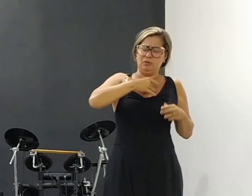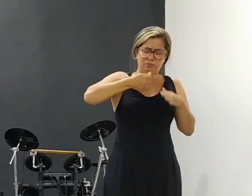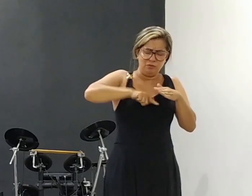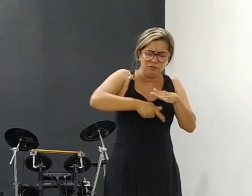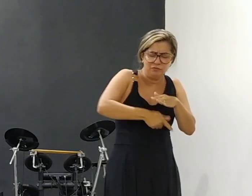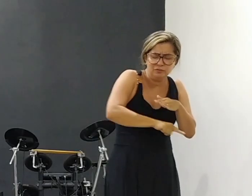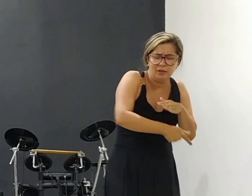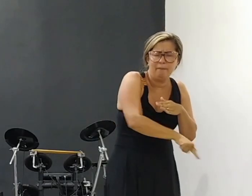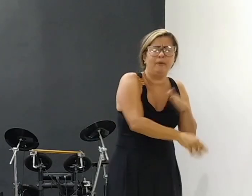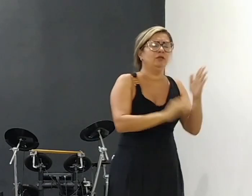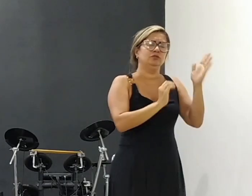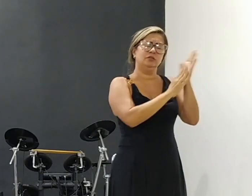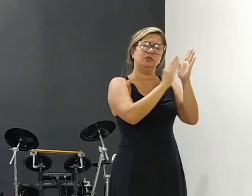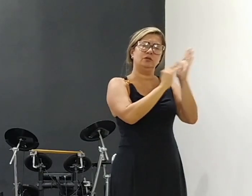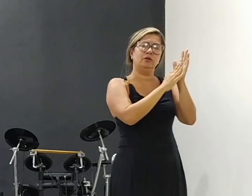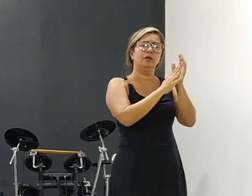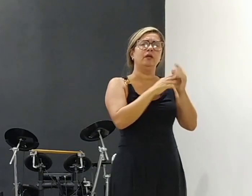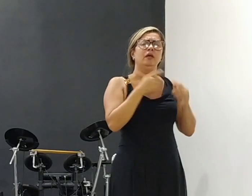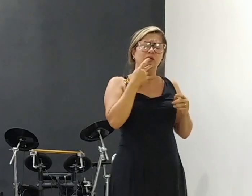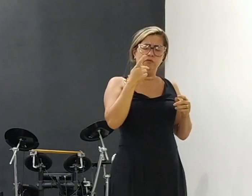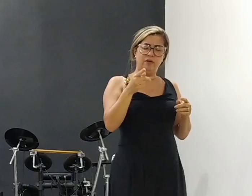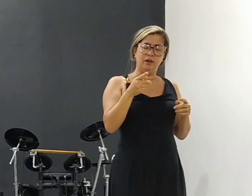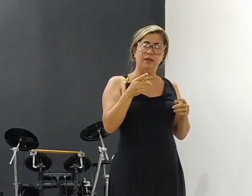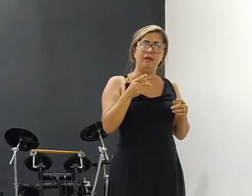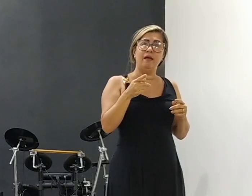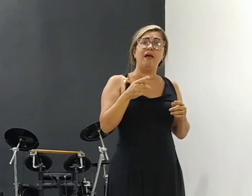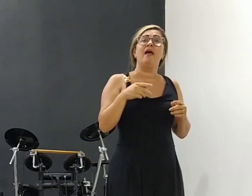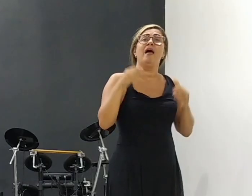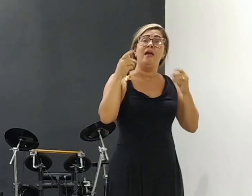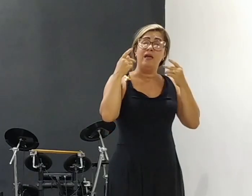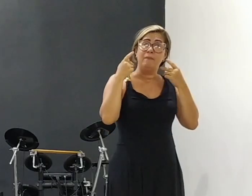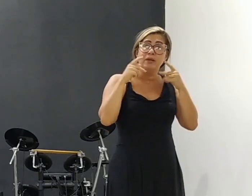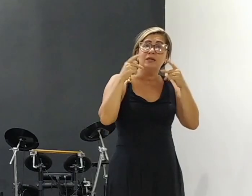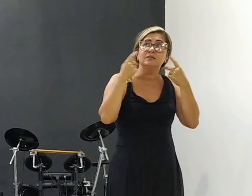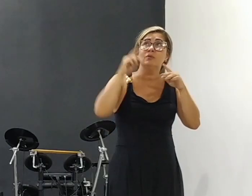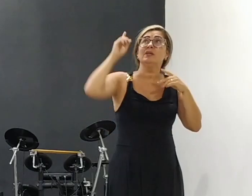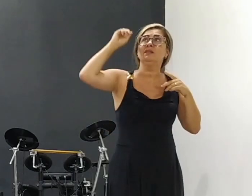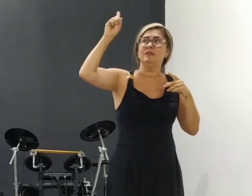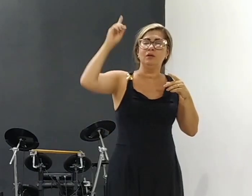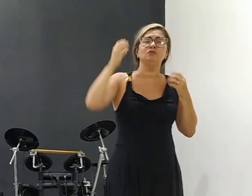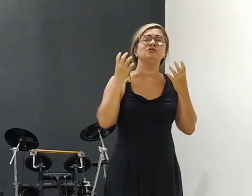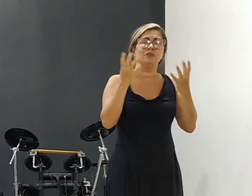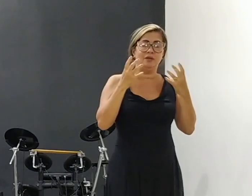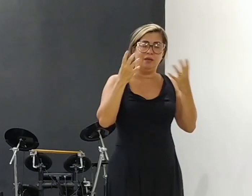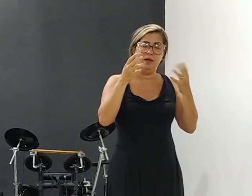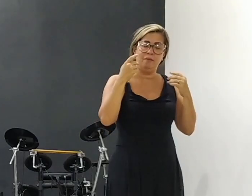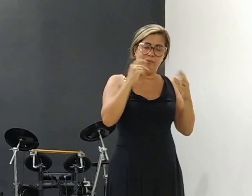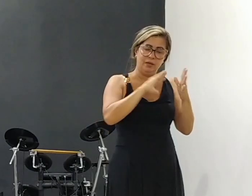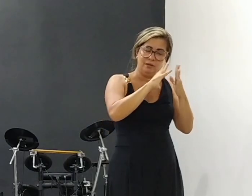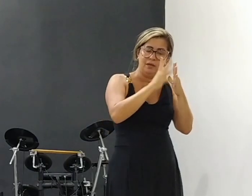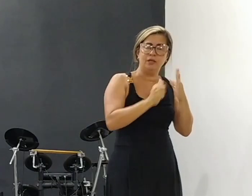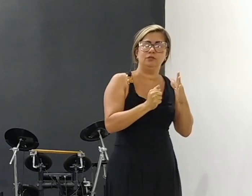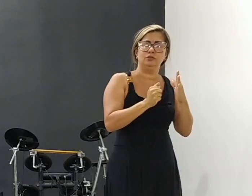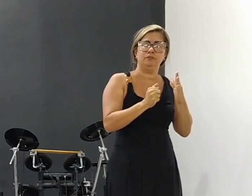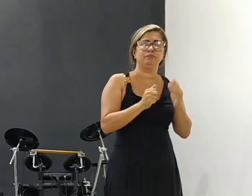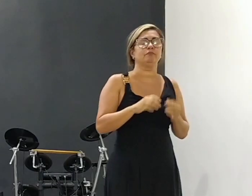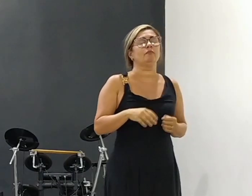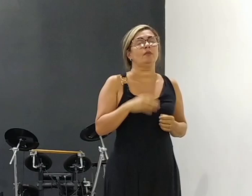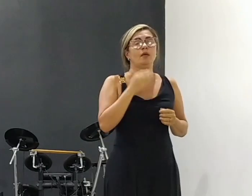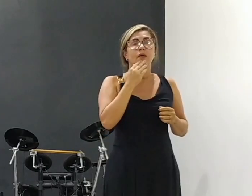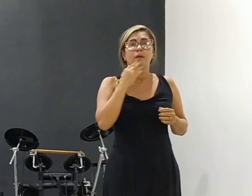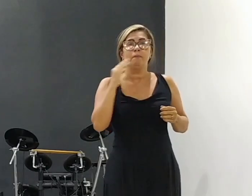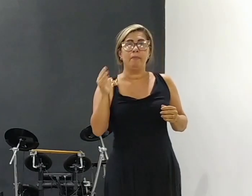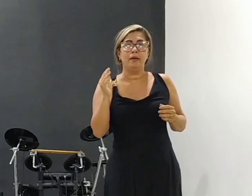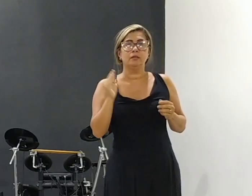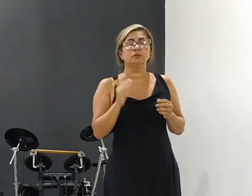profundamente nesse louvor. E eu falei: tá ali a mensagem que Deus quer falar para a sua igreja. Por isso, peço aos amados irmãos que abram sua Bíblia